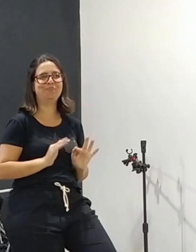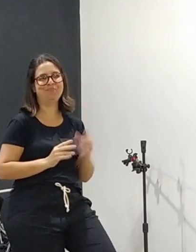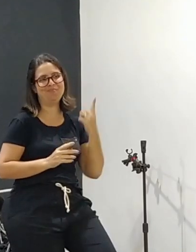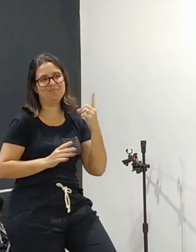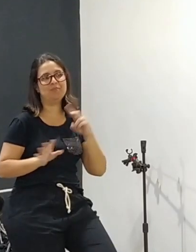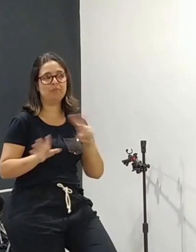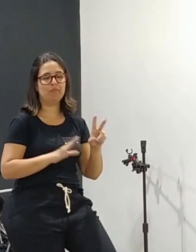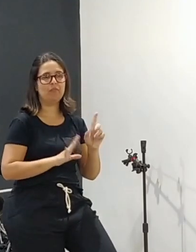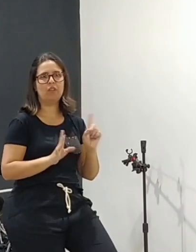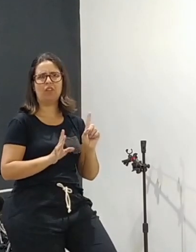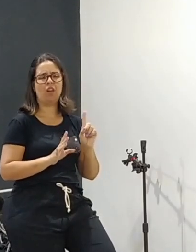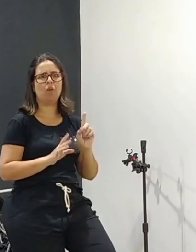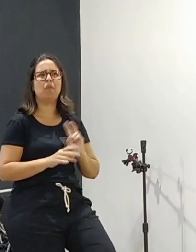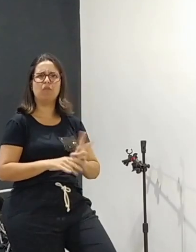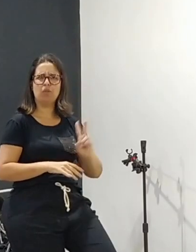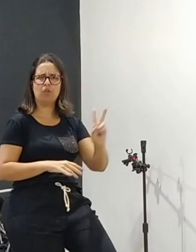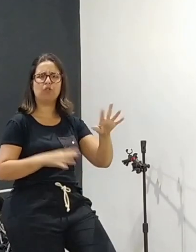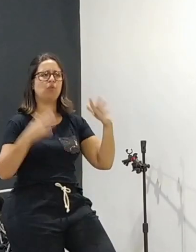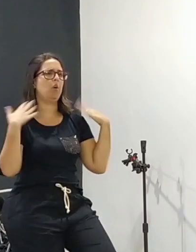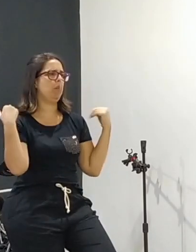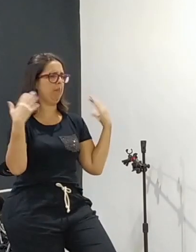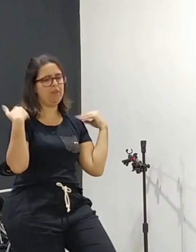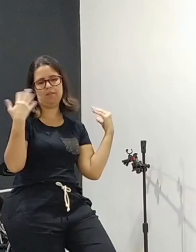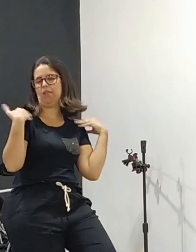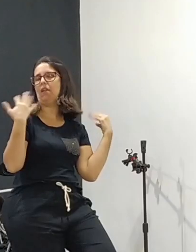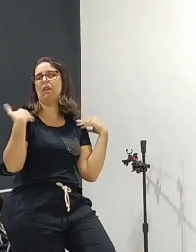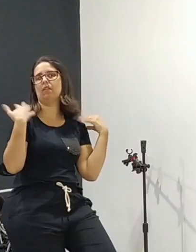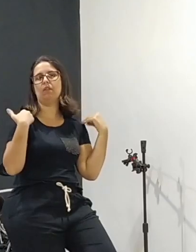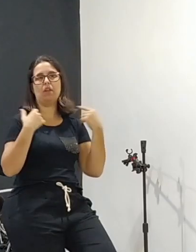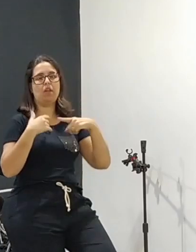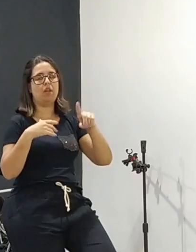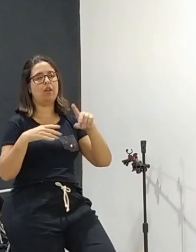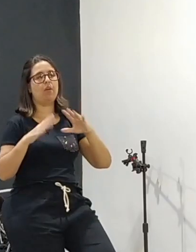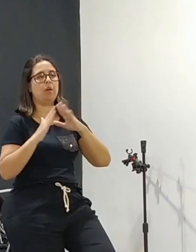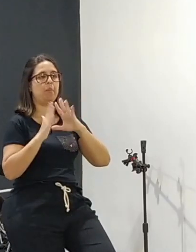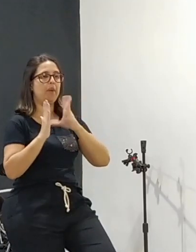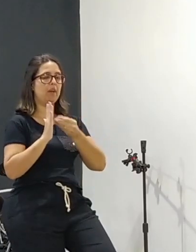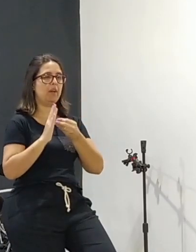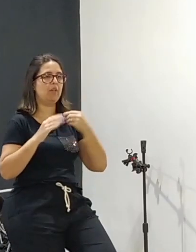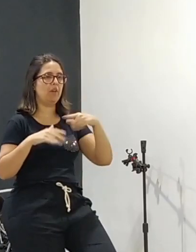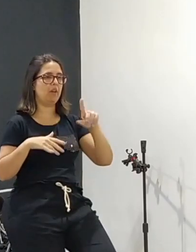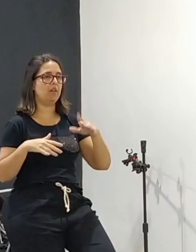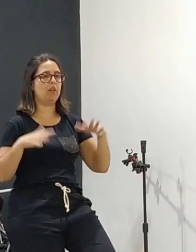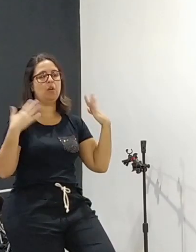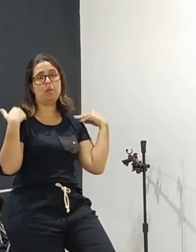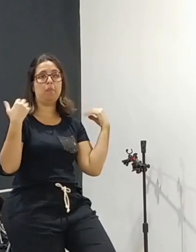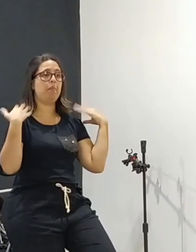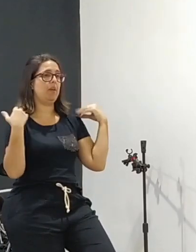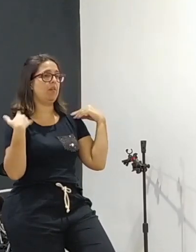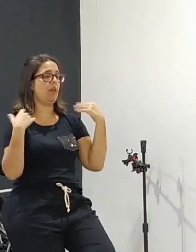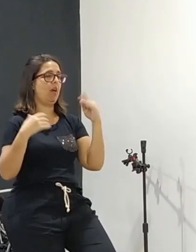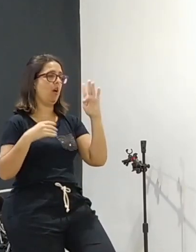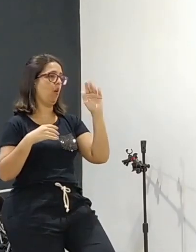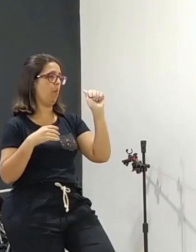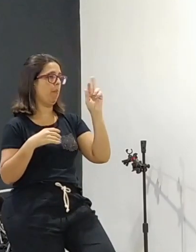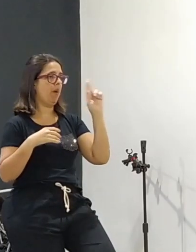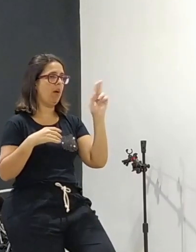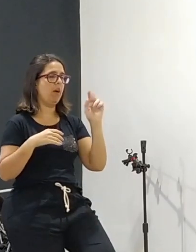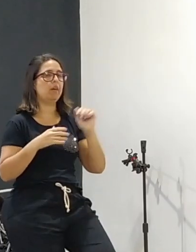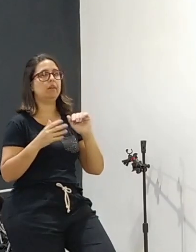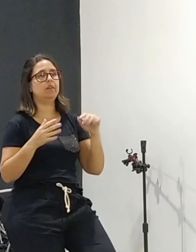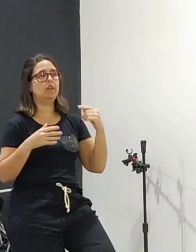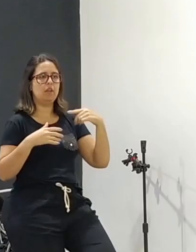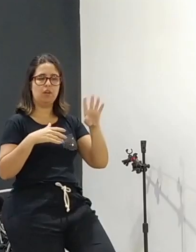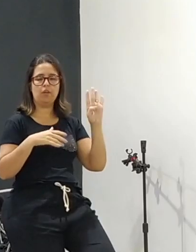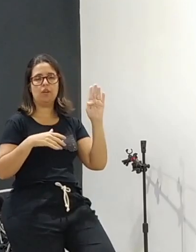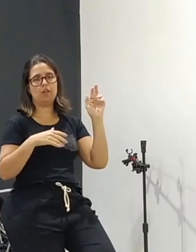mas não vou parar de sair. Eu ia para a igreja, mas durante a semana ainda ia para a cidade, ia para os bares. Eu não bebia,